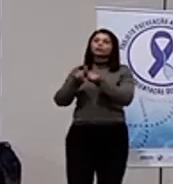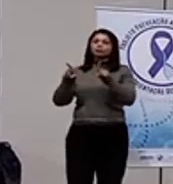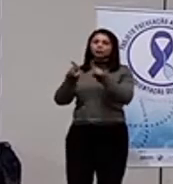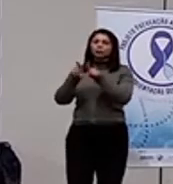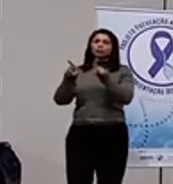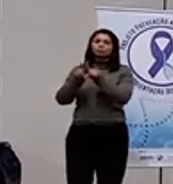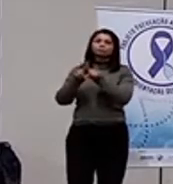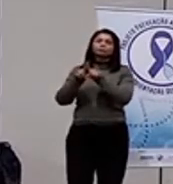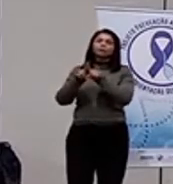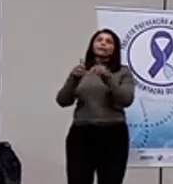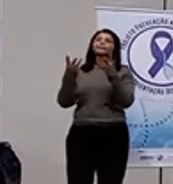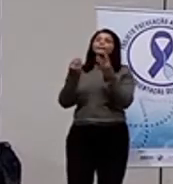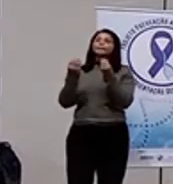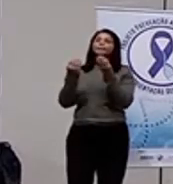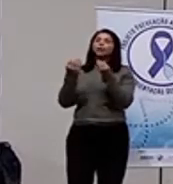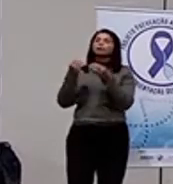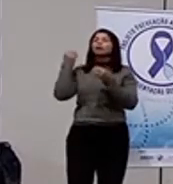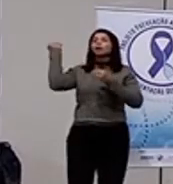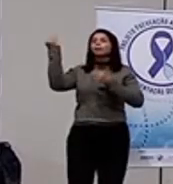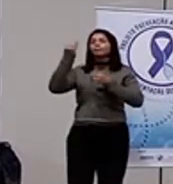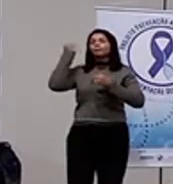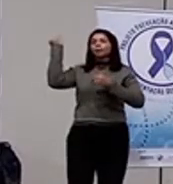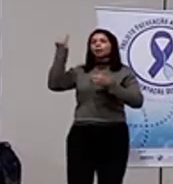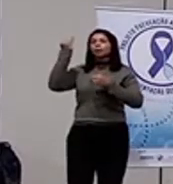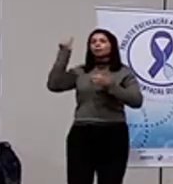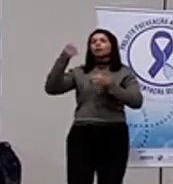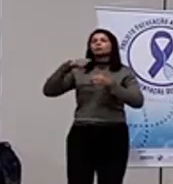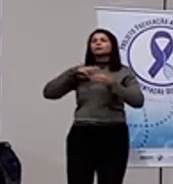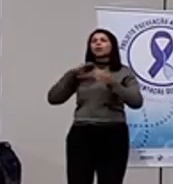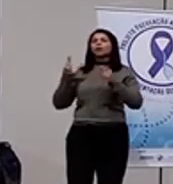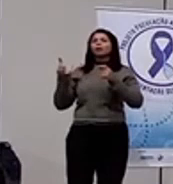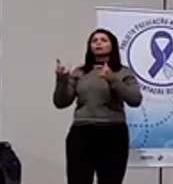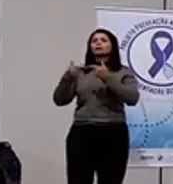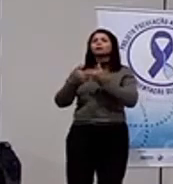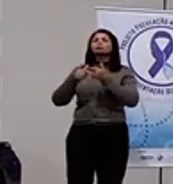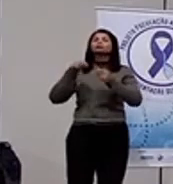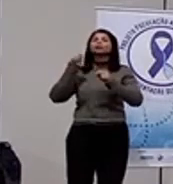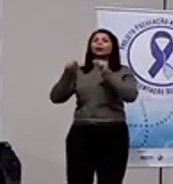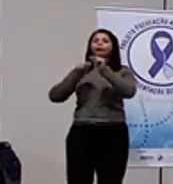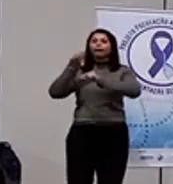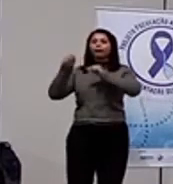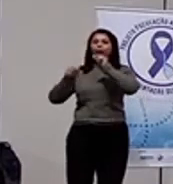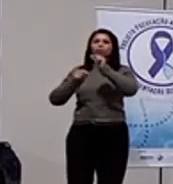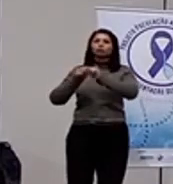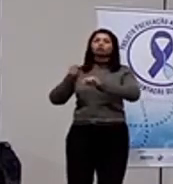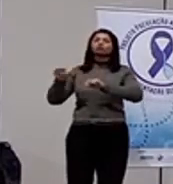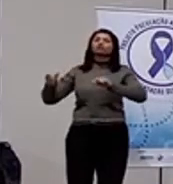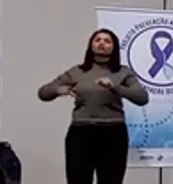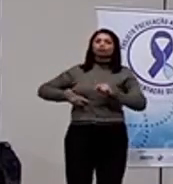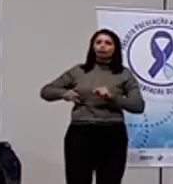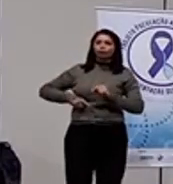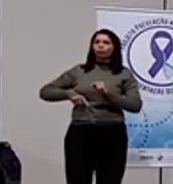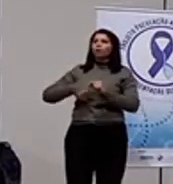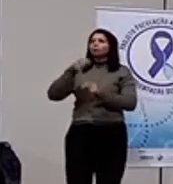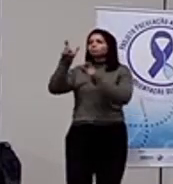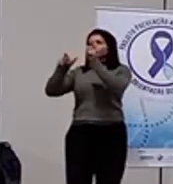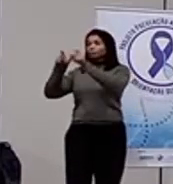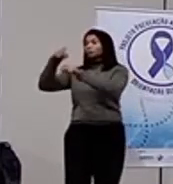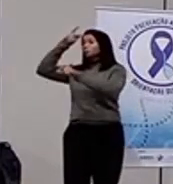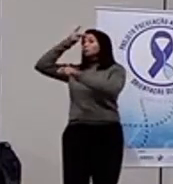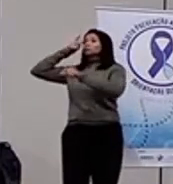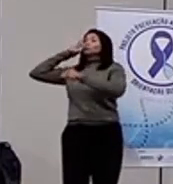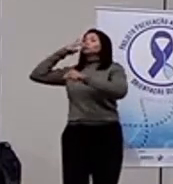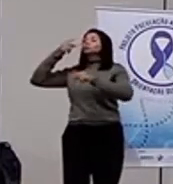muito importante em termos de sofrimento que traz para as pessoas. Então, toda doença rara, em geral, é uma